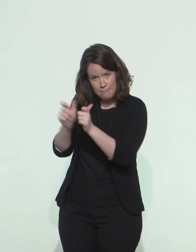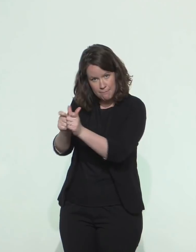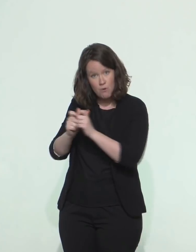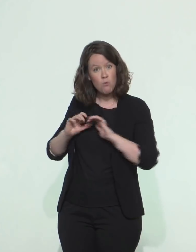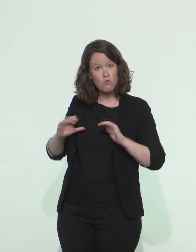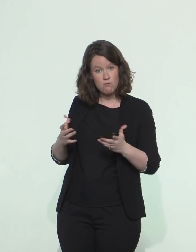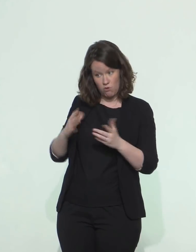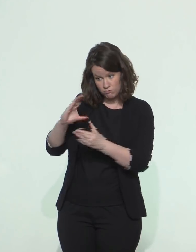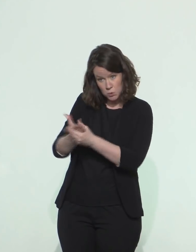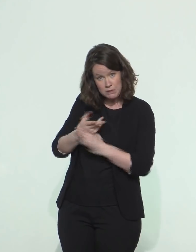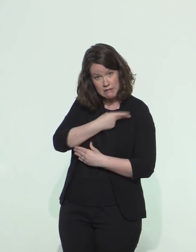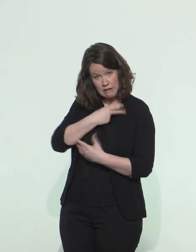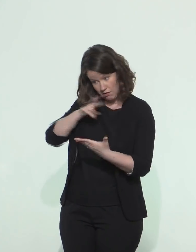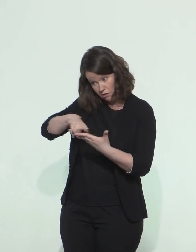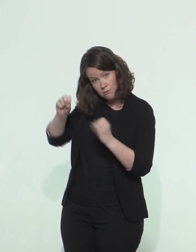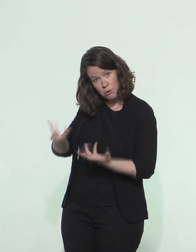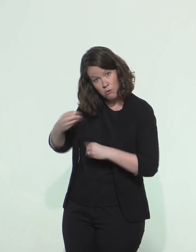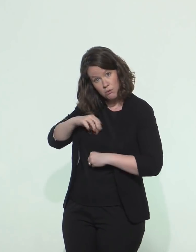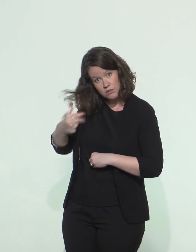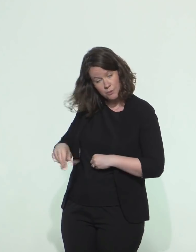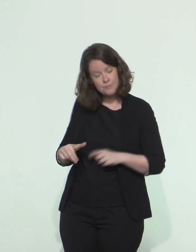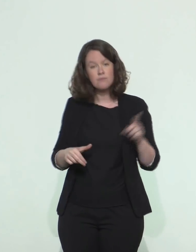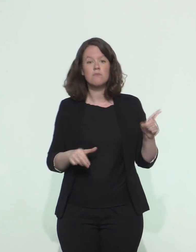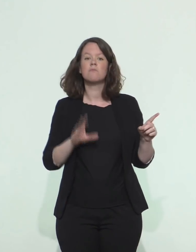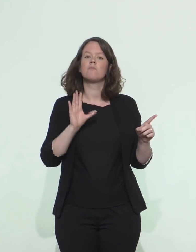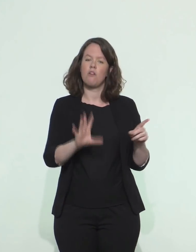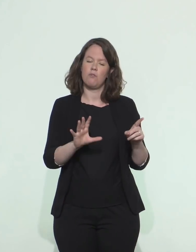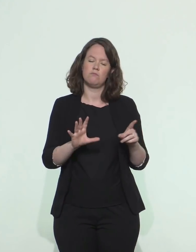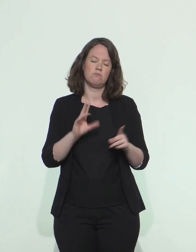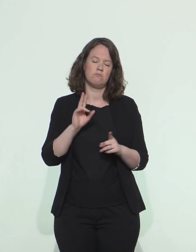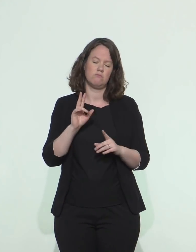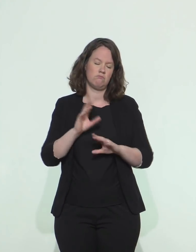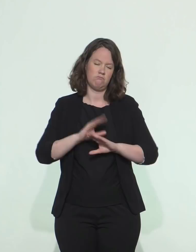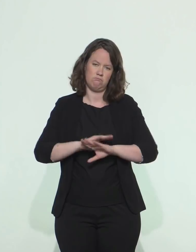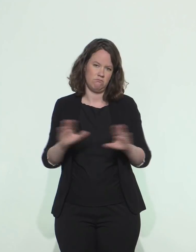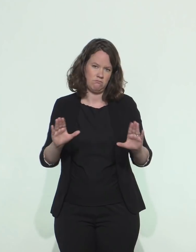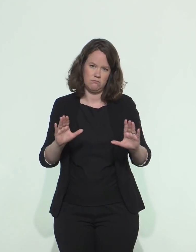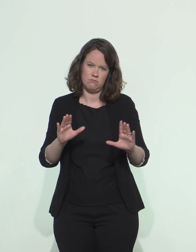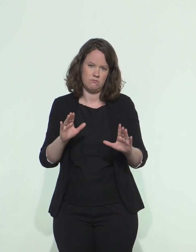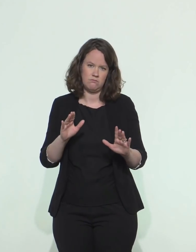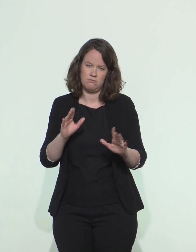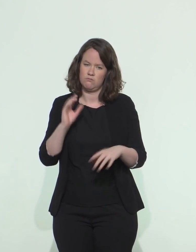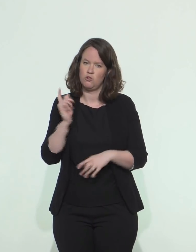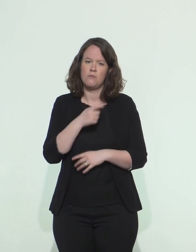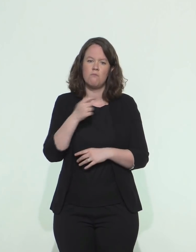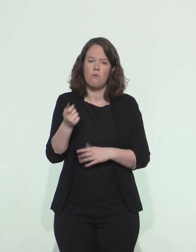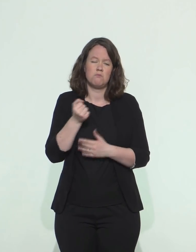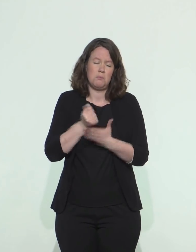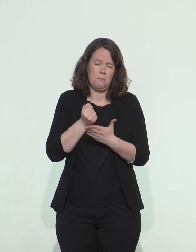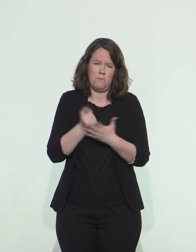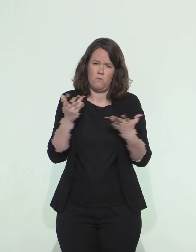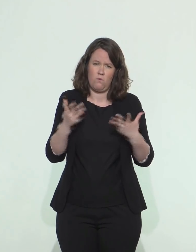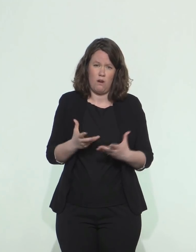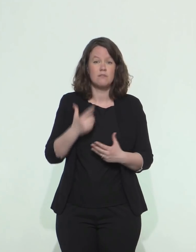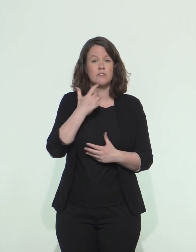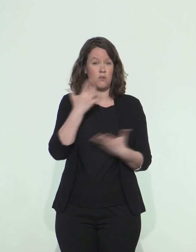minimum possible, parce que là, on est vraiment sur un résultat de chaîne extrêmement simple. Nous aurons une information sur un